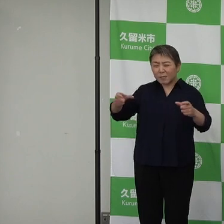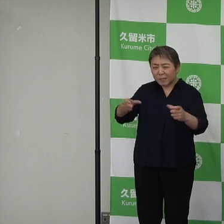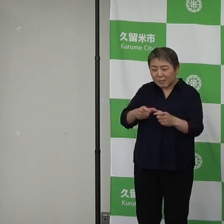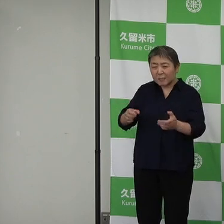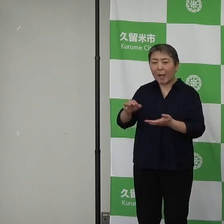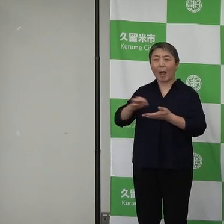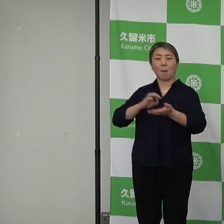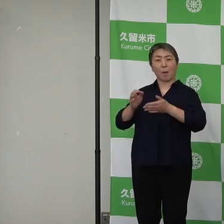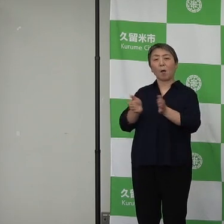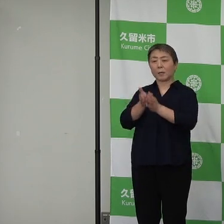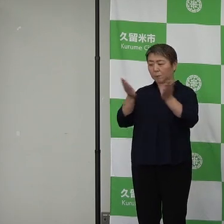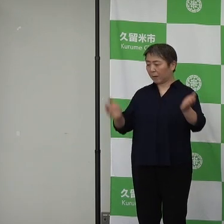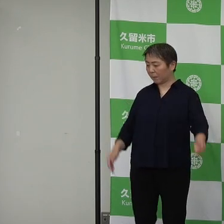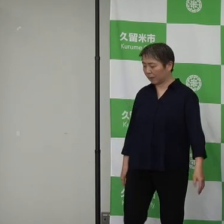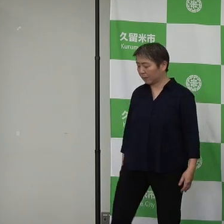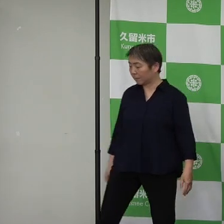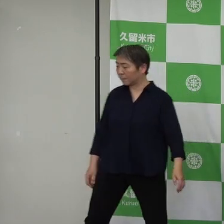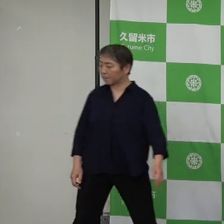てであります。